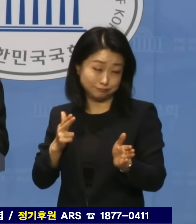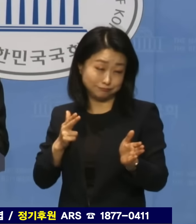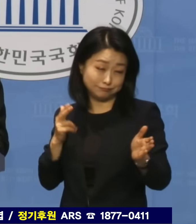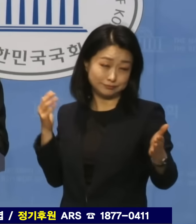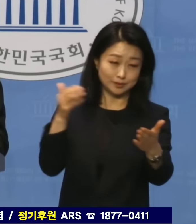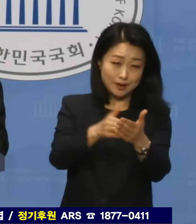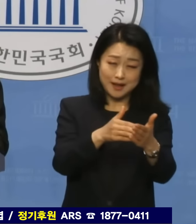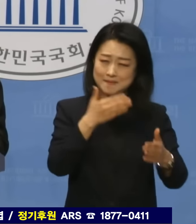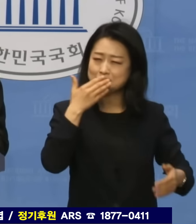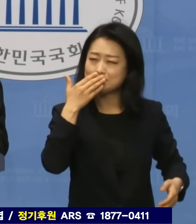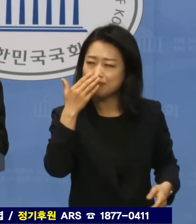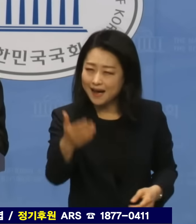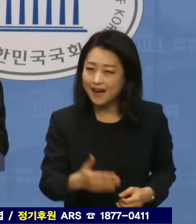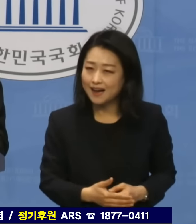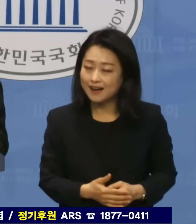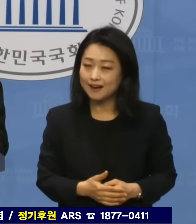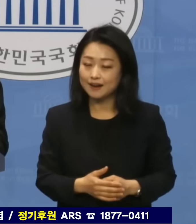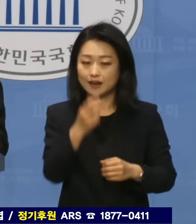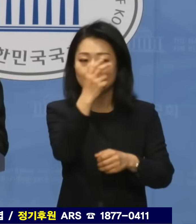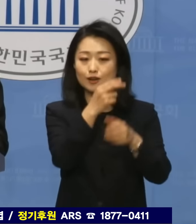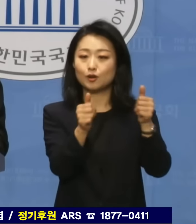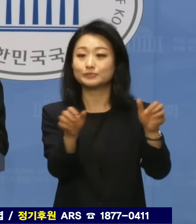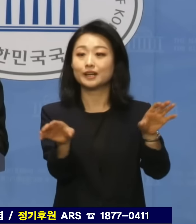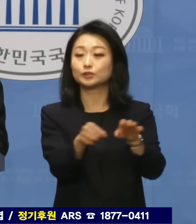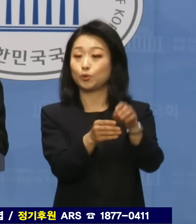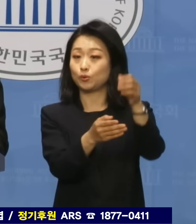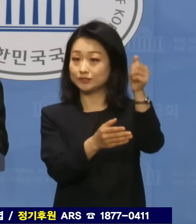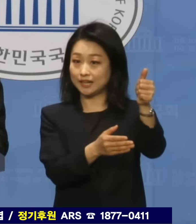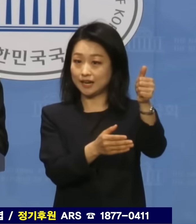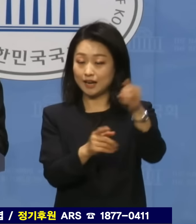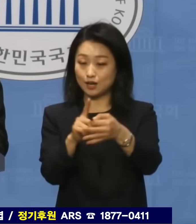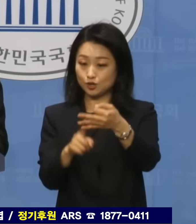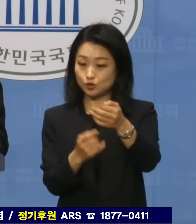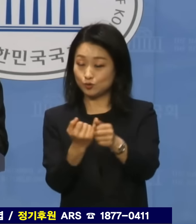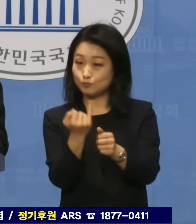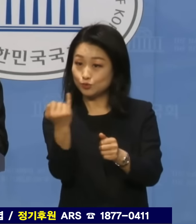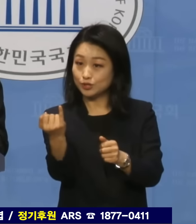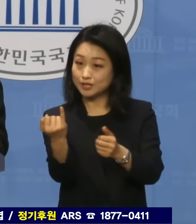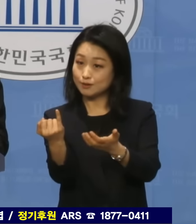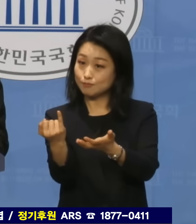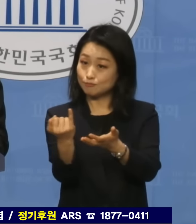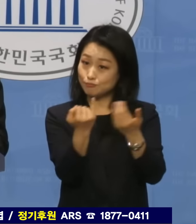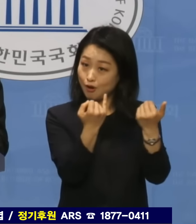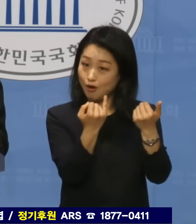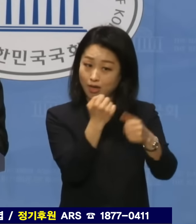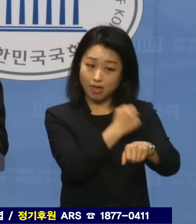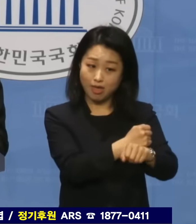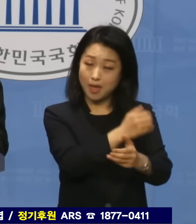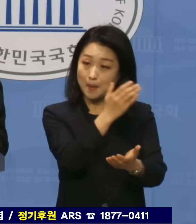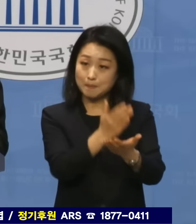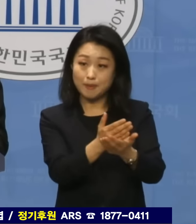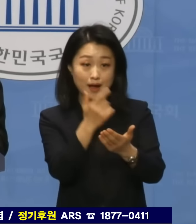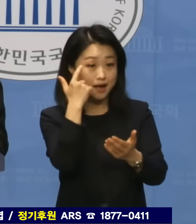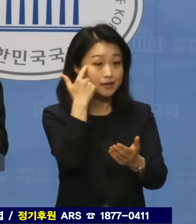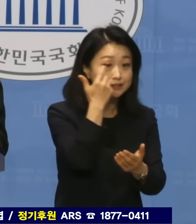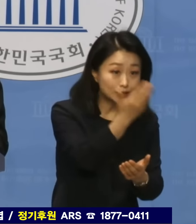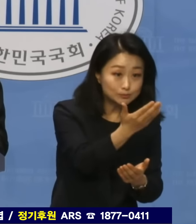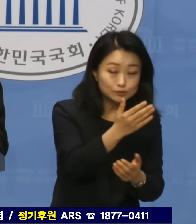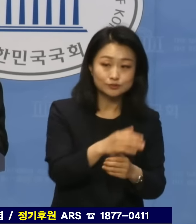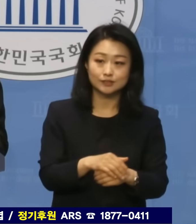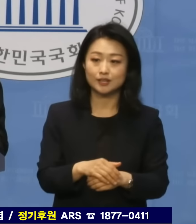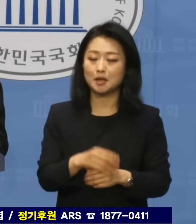것입니다. 이원석 검찰총장이 김건희 여사 소환 여부 질문에 법 앞에 예외도